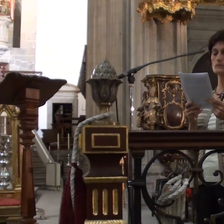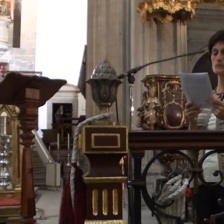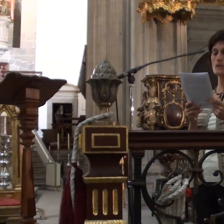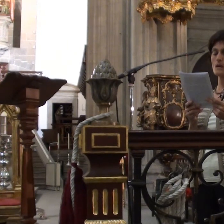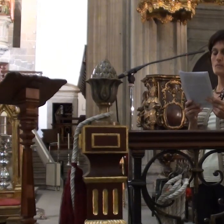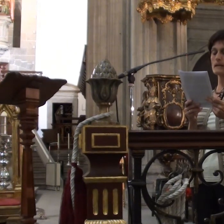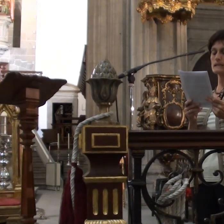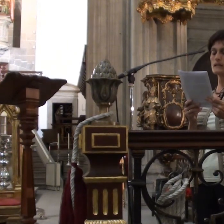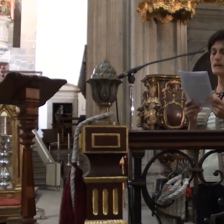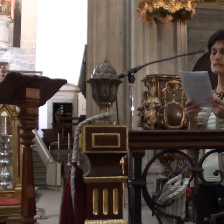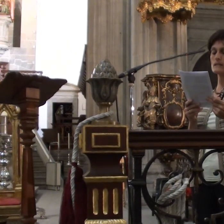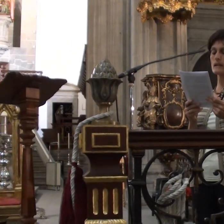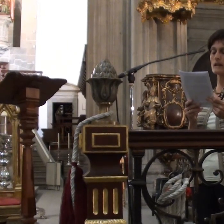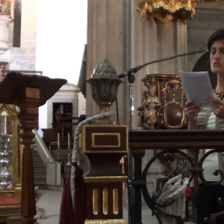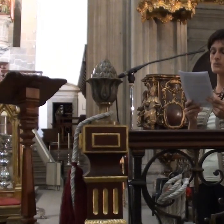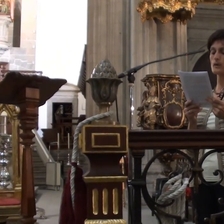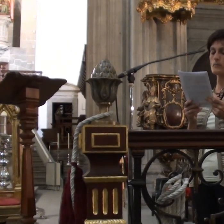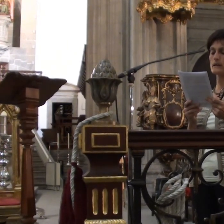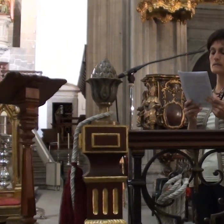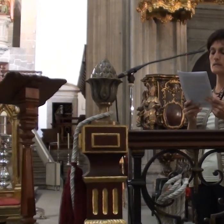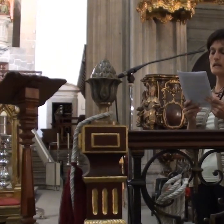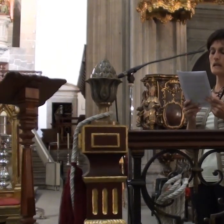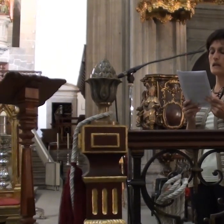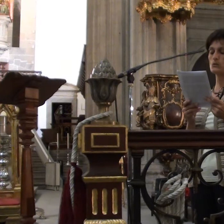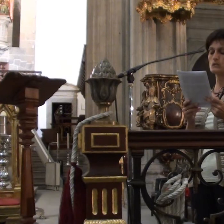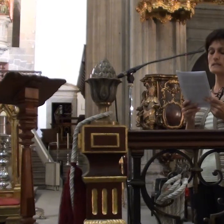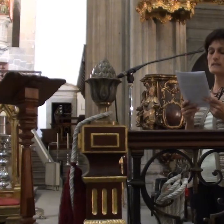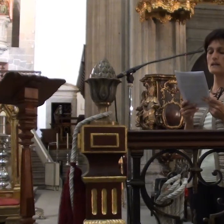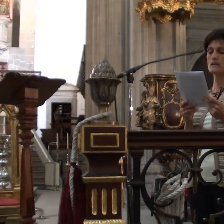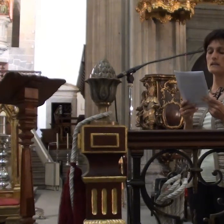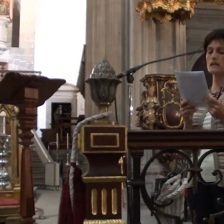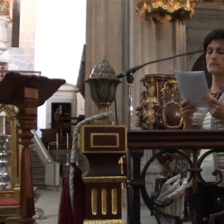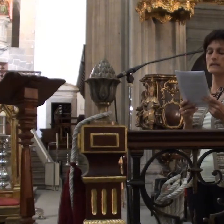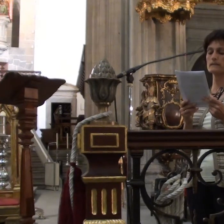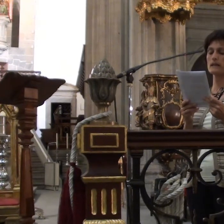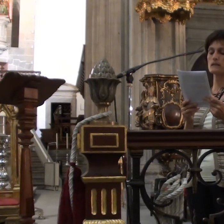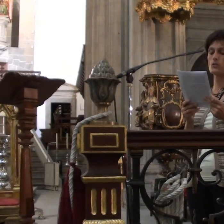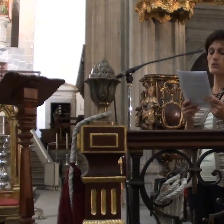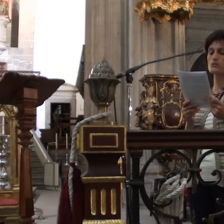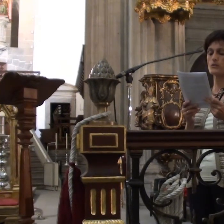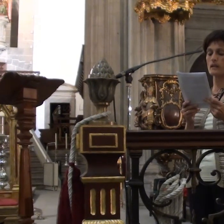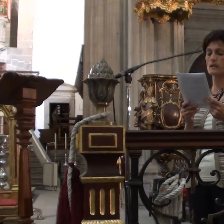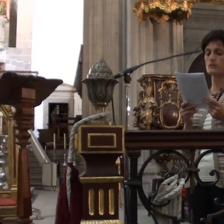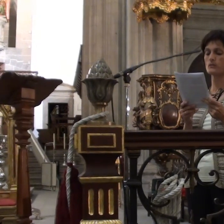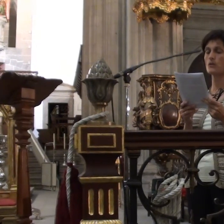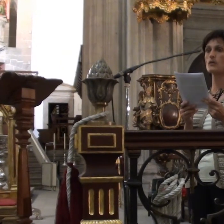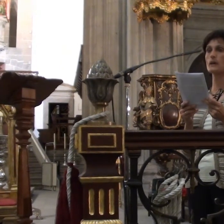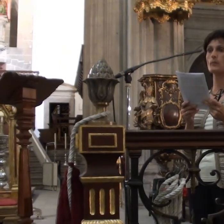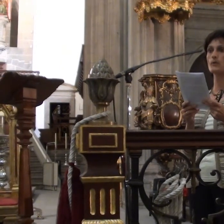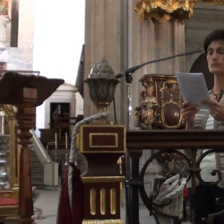pueblos para que trabajen sin descanso por la paz la justicia y el bienestar de todos los